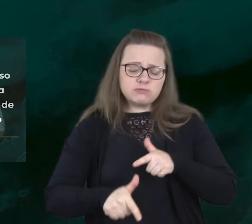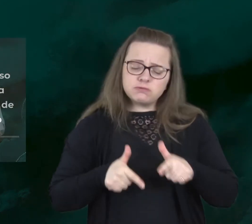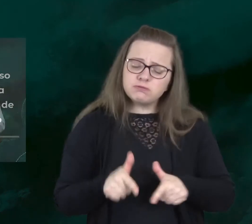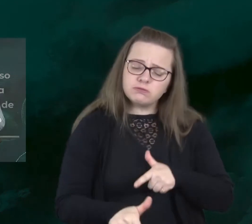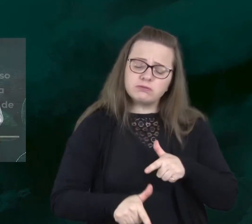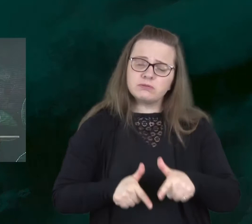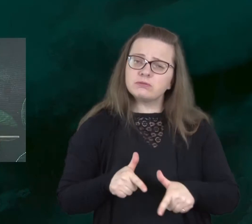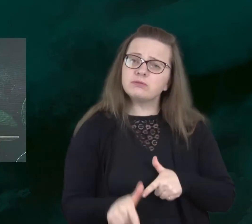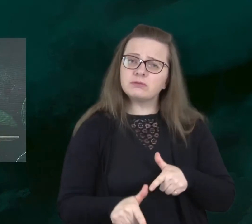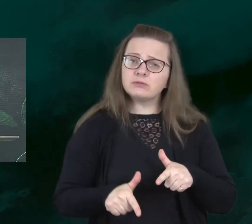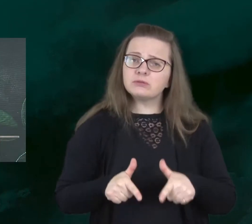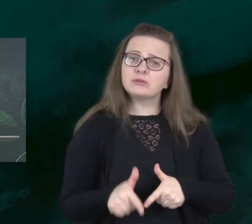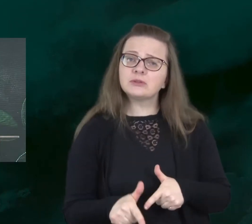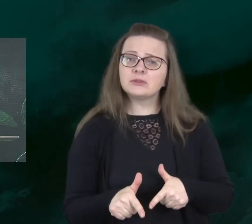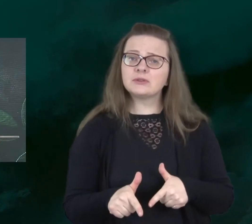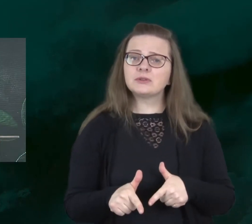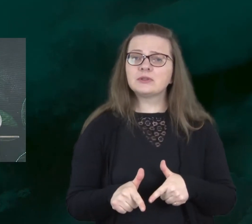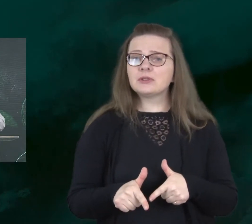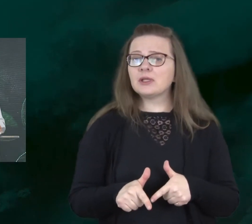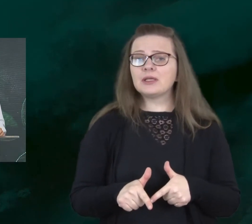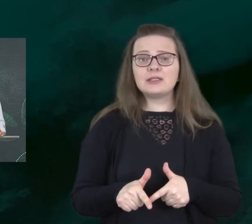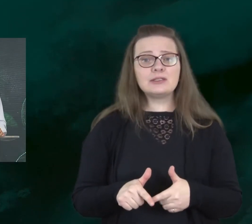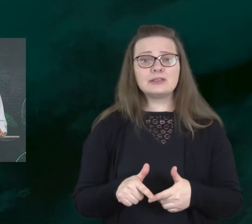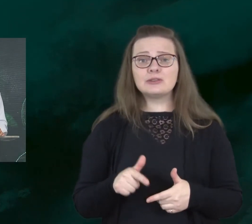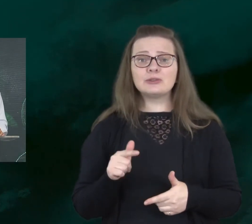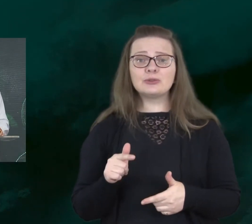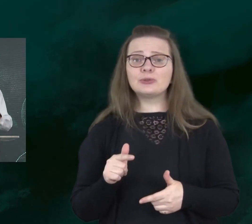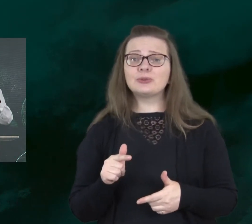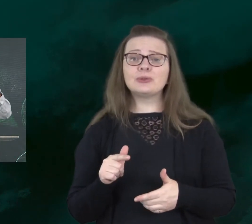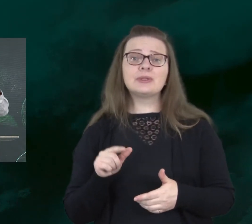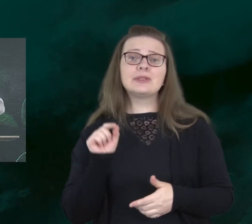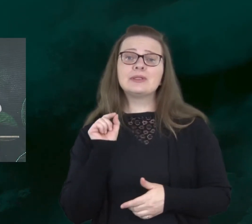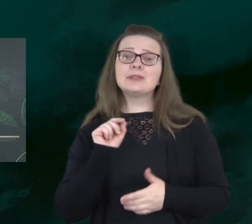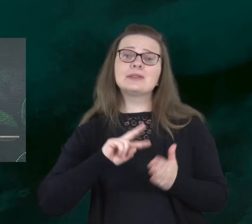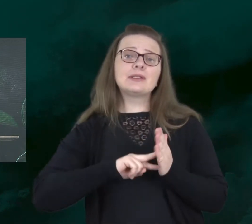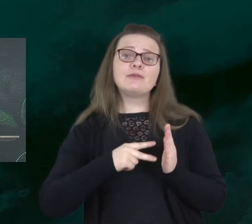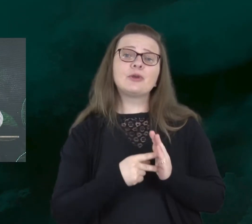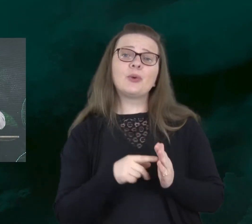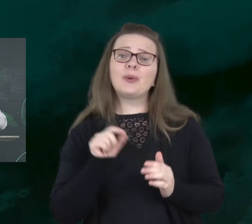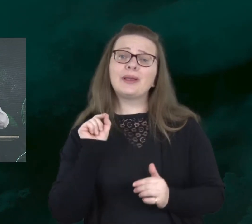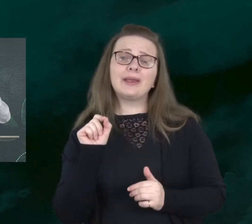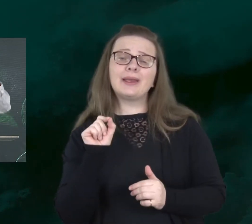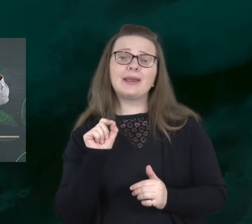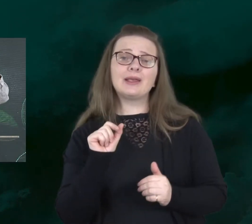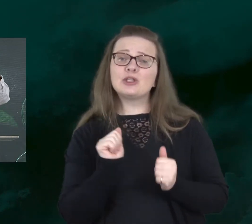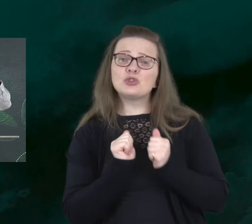labutando. Irmãos, isso já faz parte da perseverança. Portanto, irmãos, é tudo uma coisa